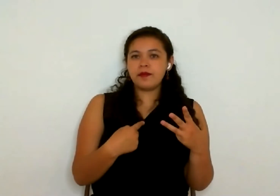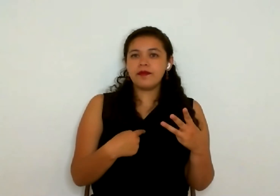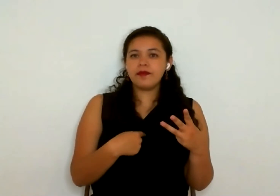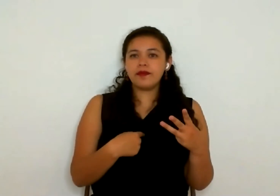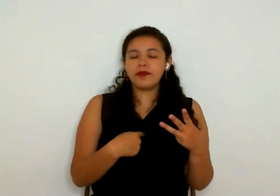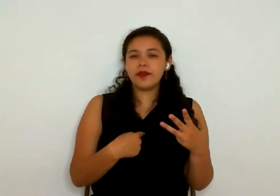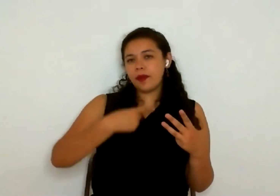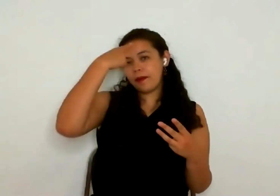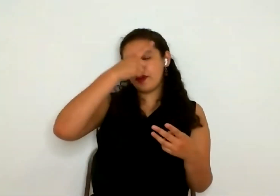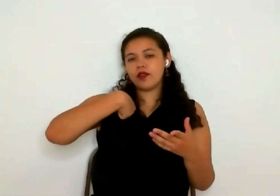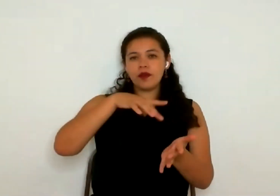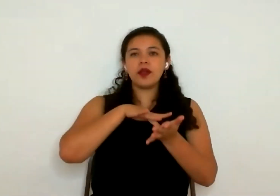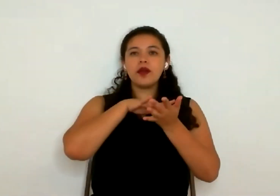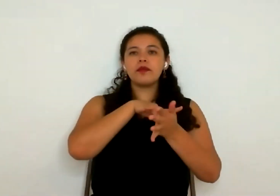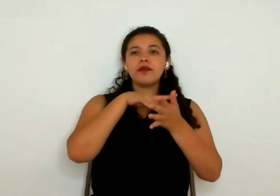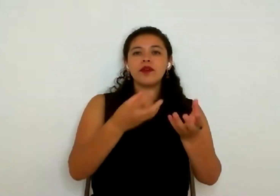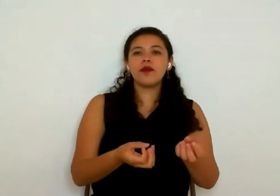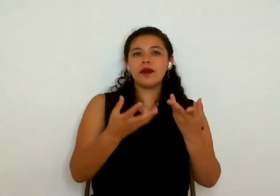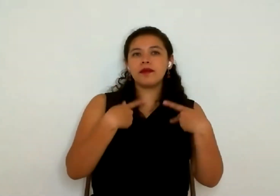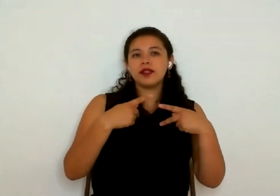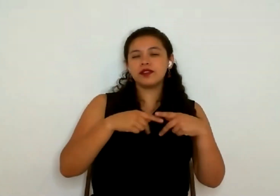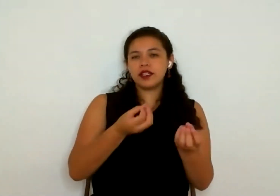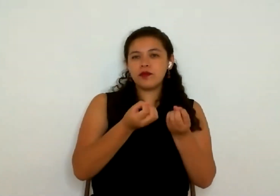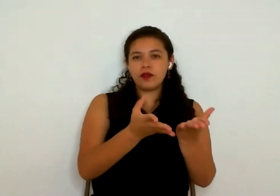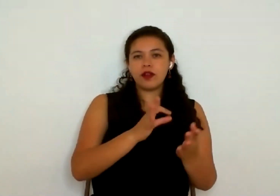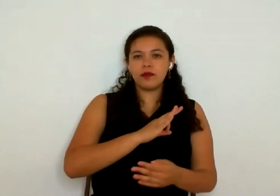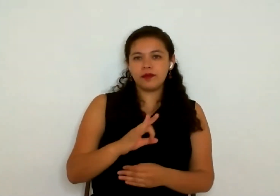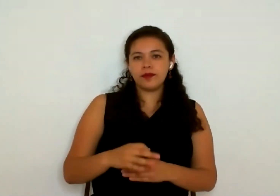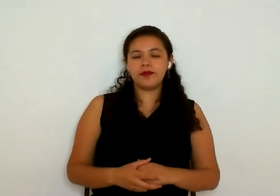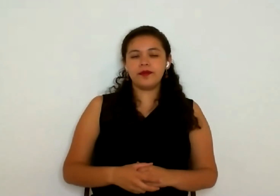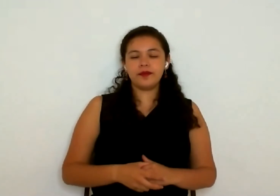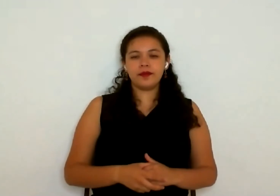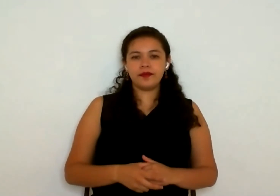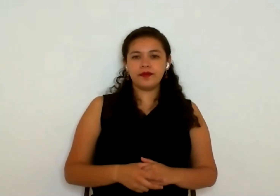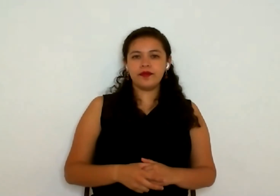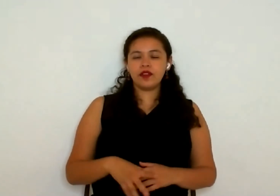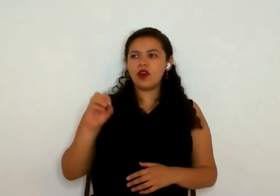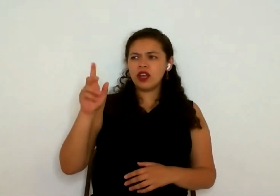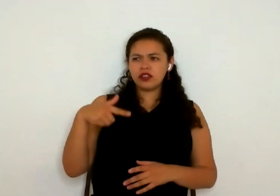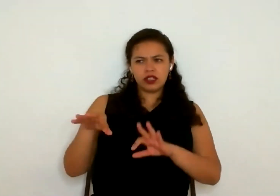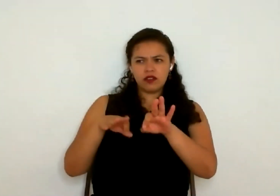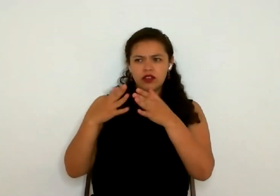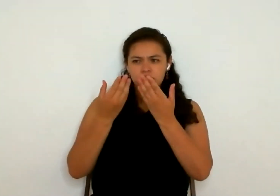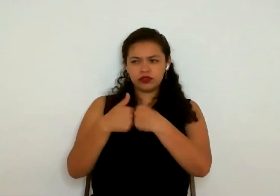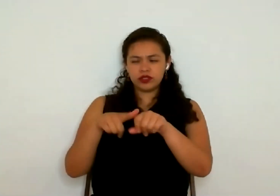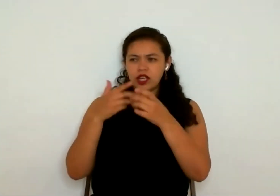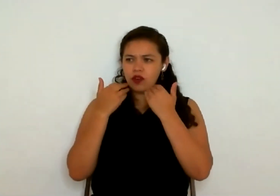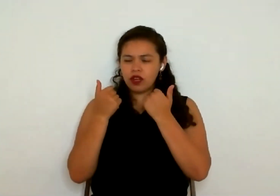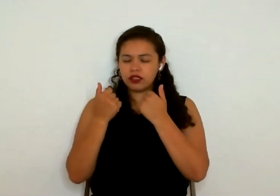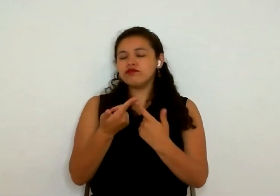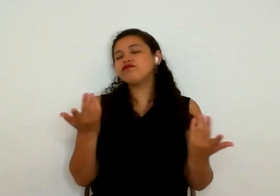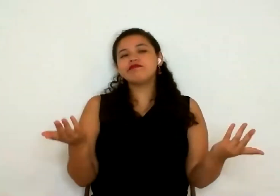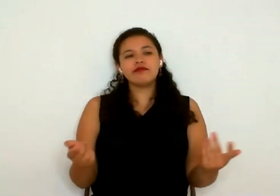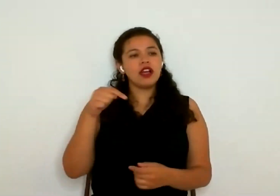que apoyo que se le puede brindar a las personas no tiene trabajadores sociales no manejamos